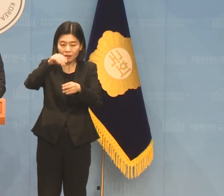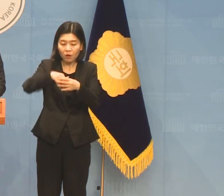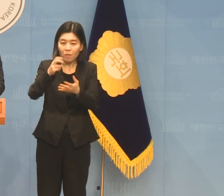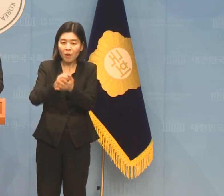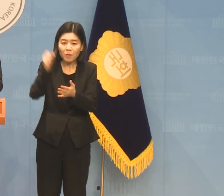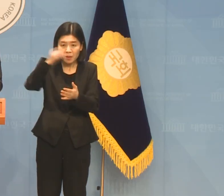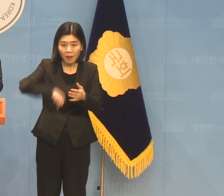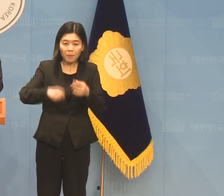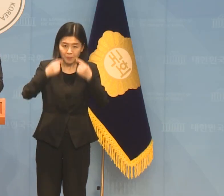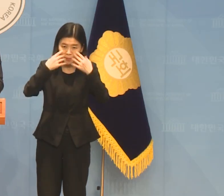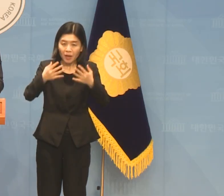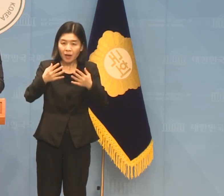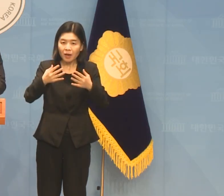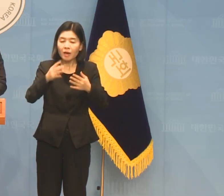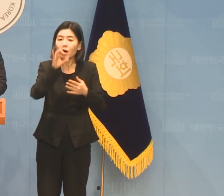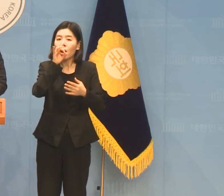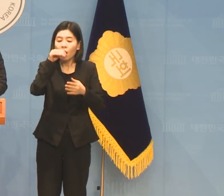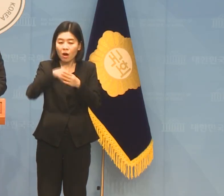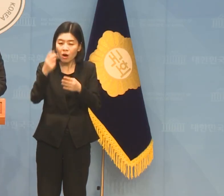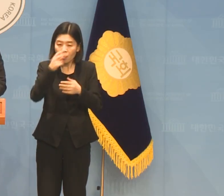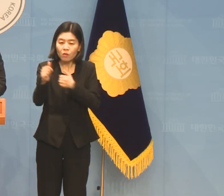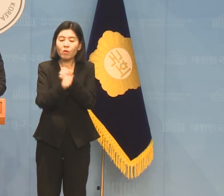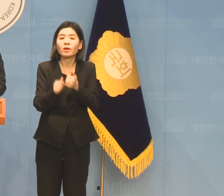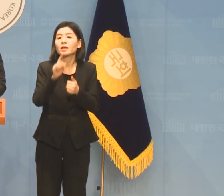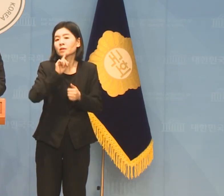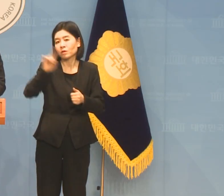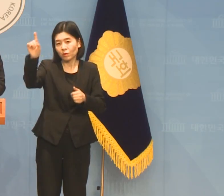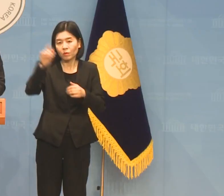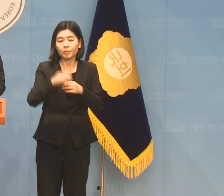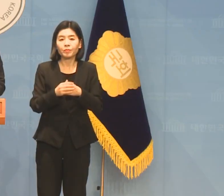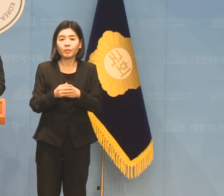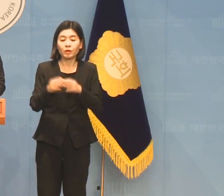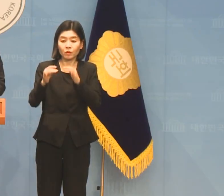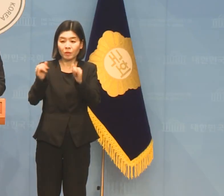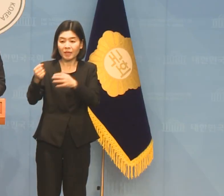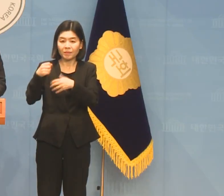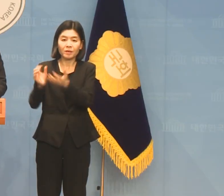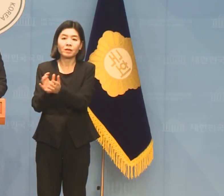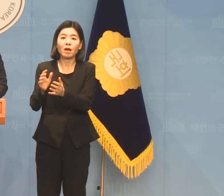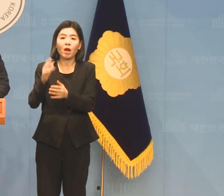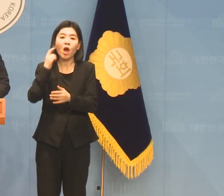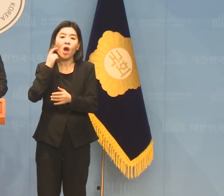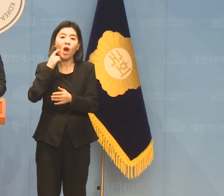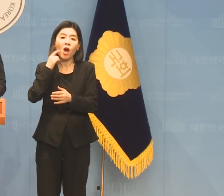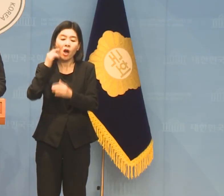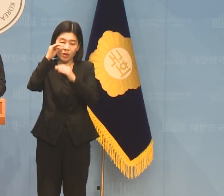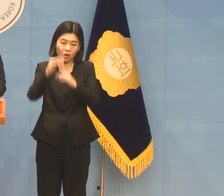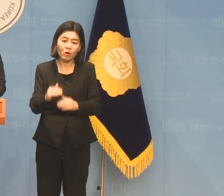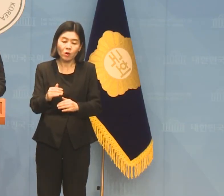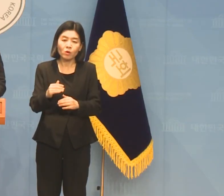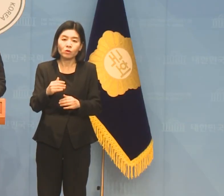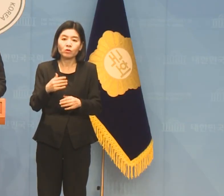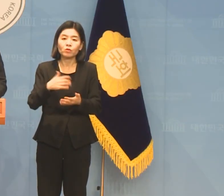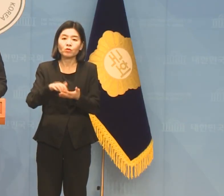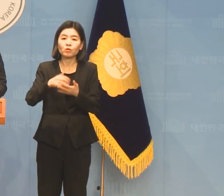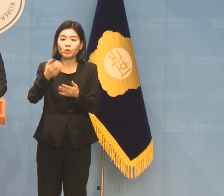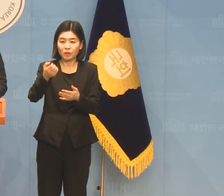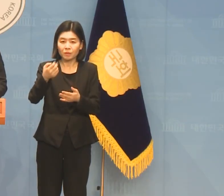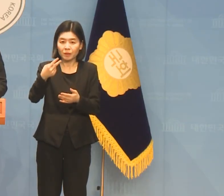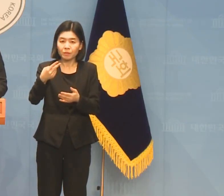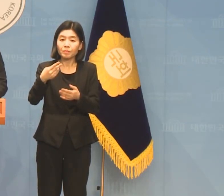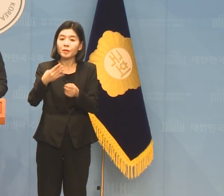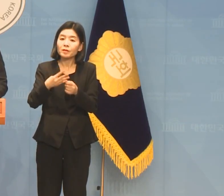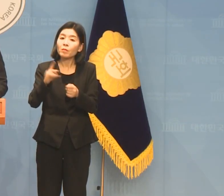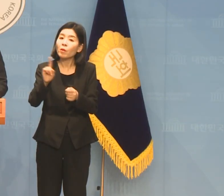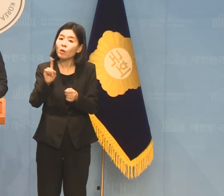신고 접수하였습니다. 곧바로 국민의힘 거짓말 시리즈 92번째를 말씀드리겠습니다. 권성동 국민의힘 원내대표는